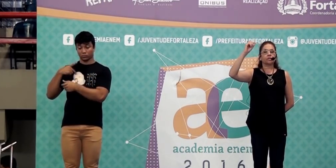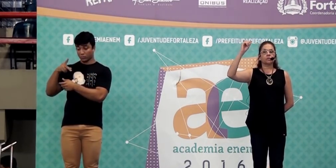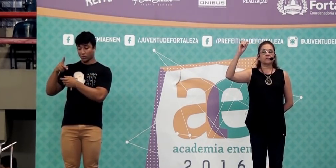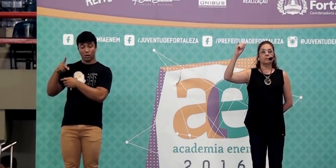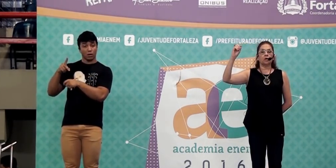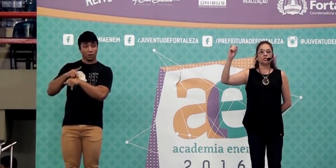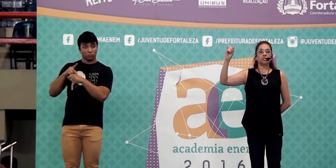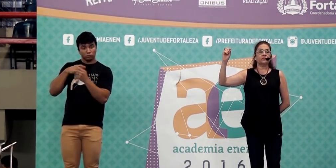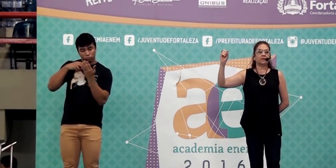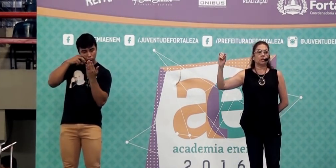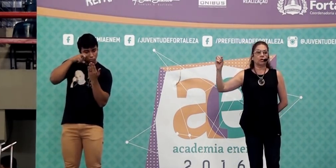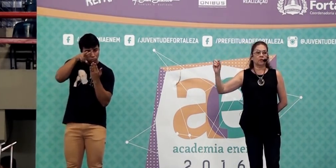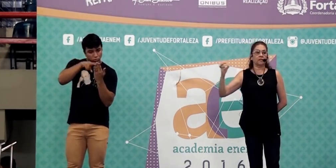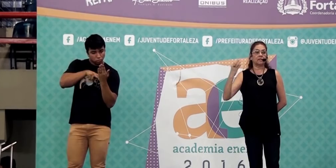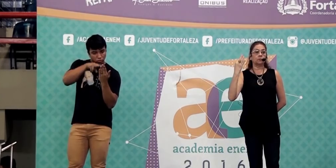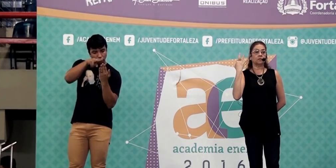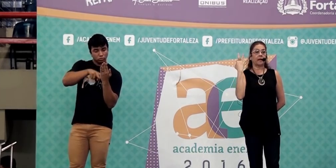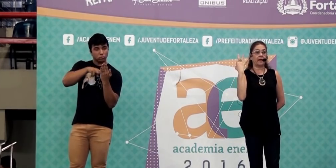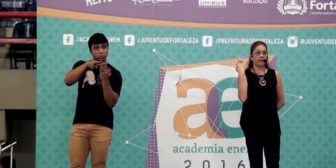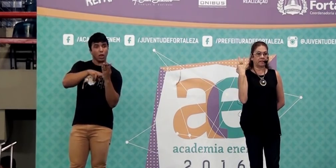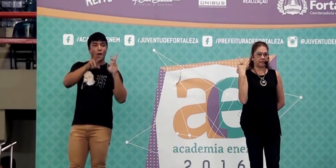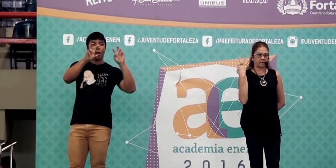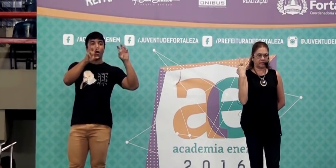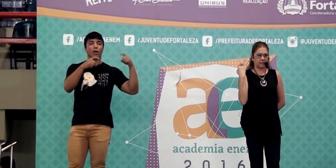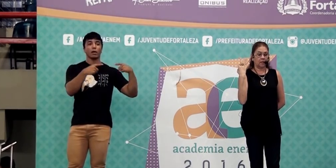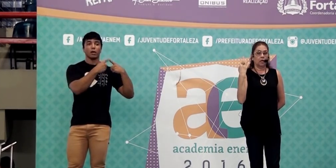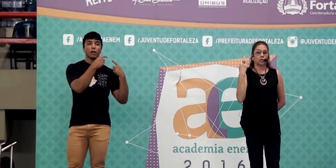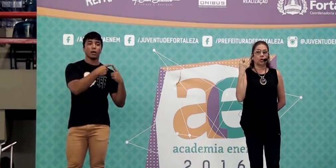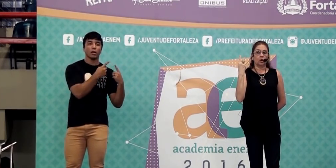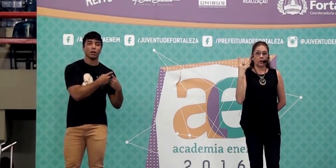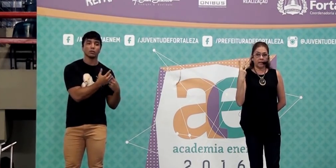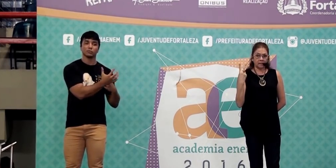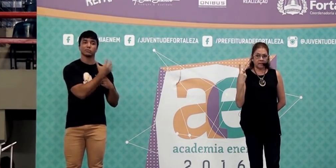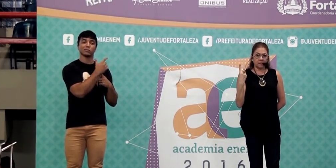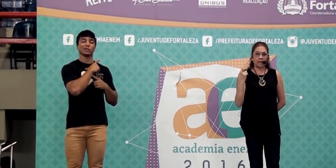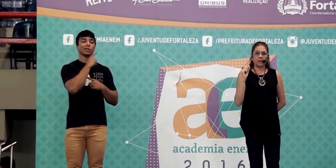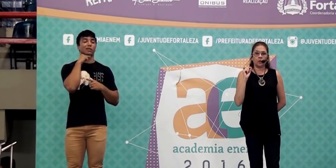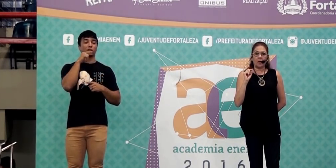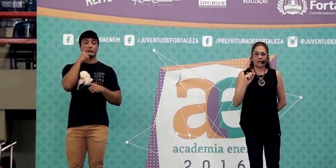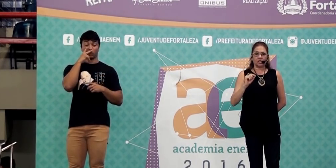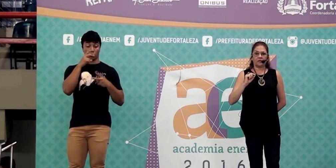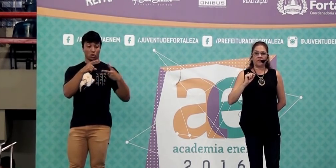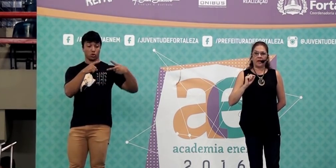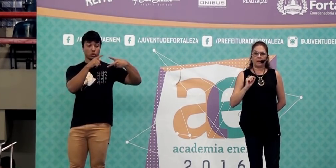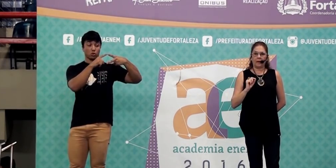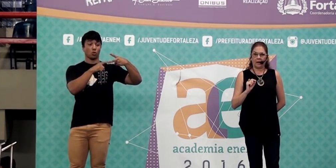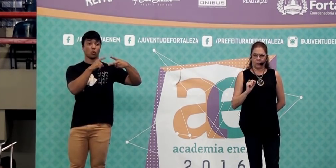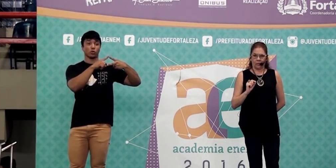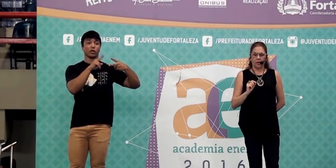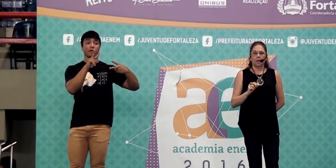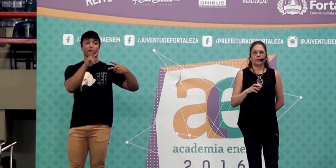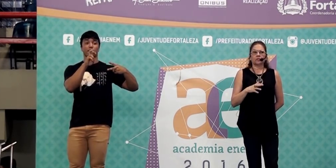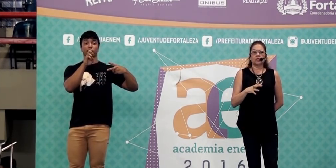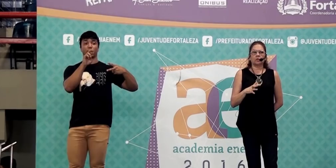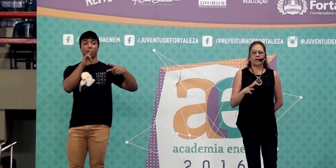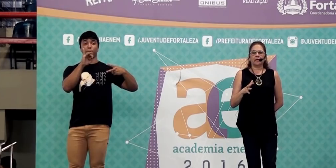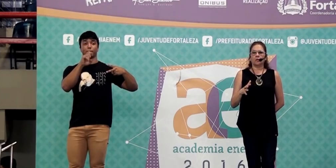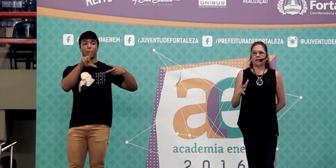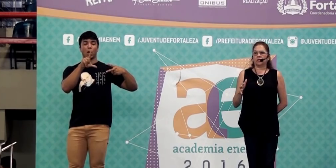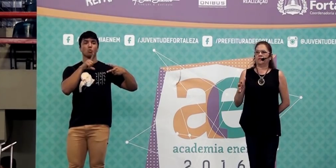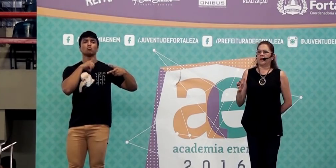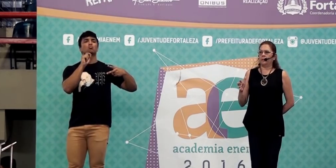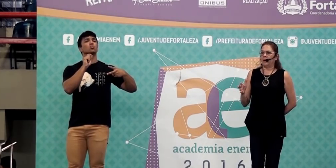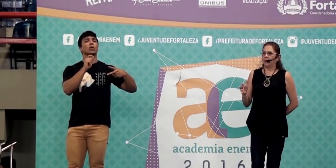os textos motivadores. São 3. 2 tem linguagem verbal. Professor,